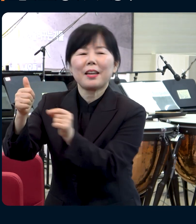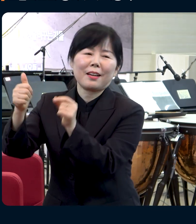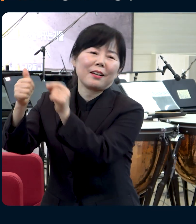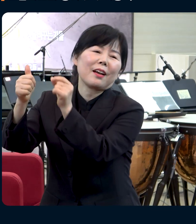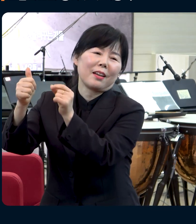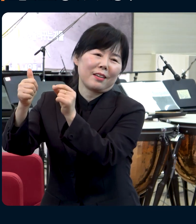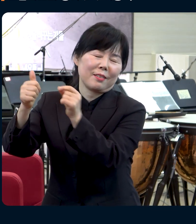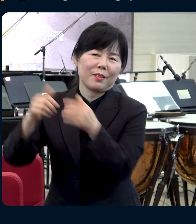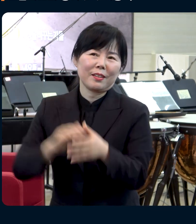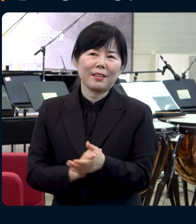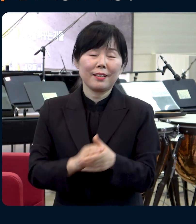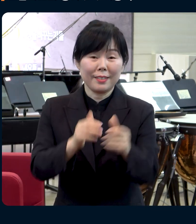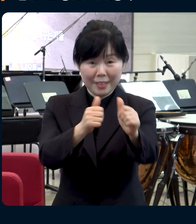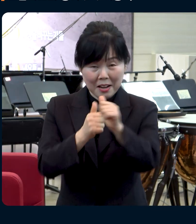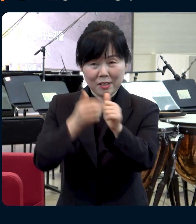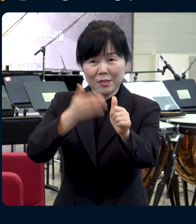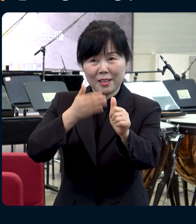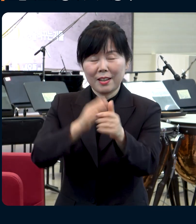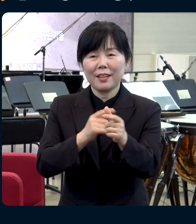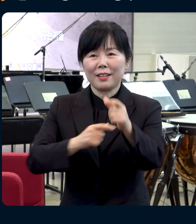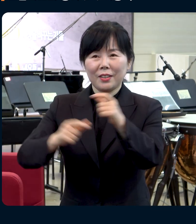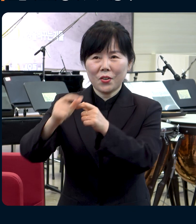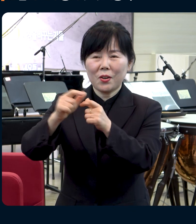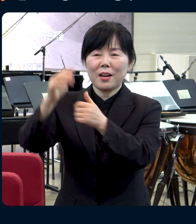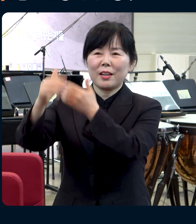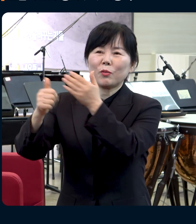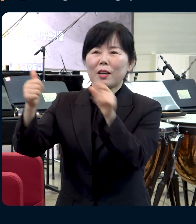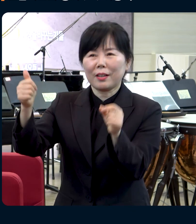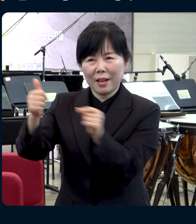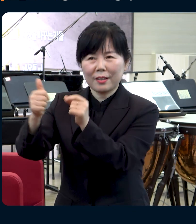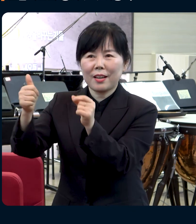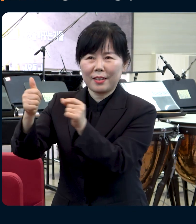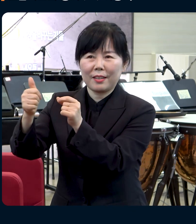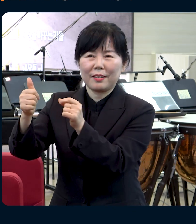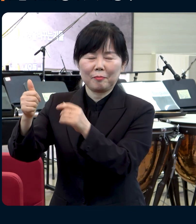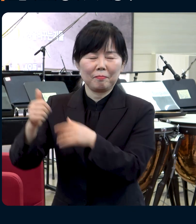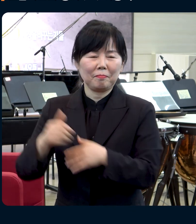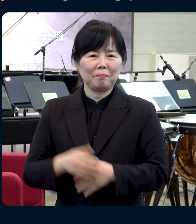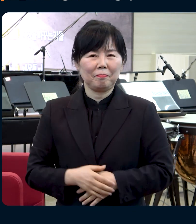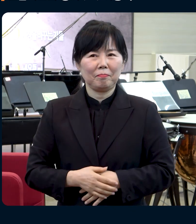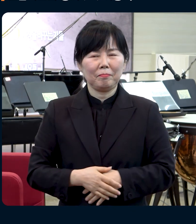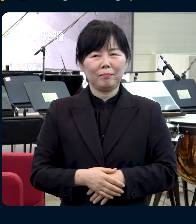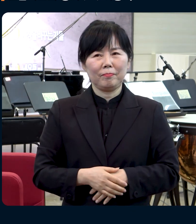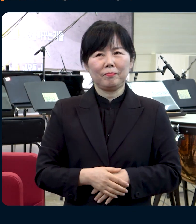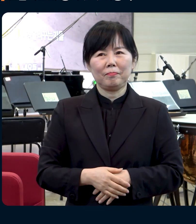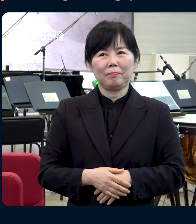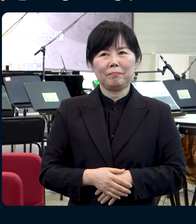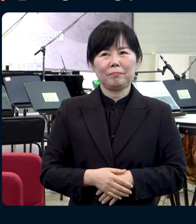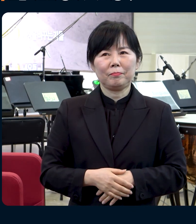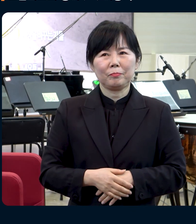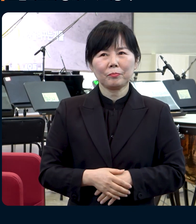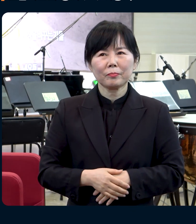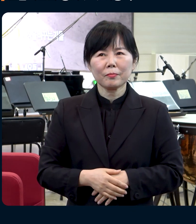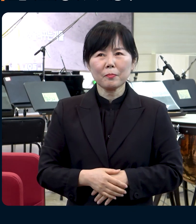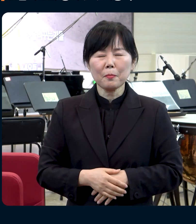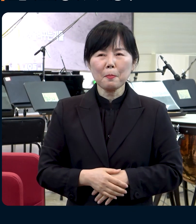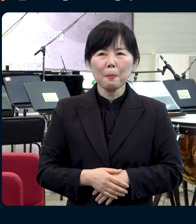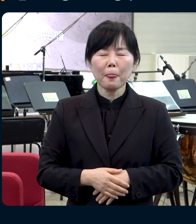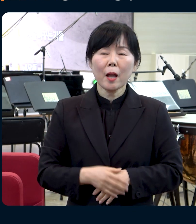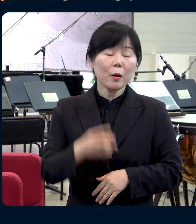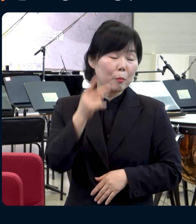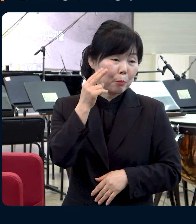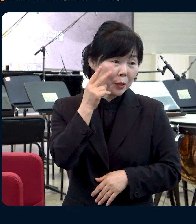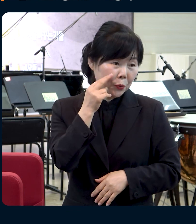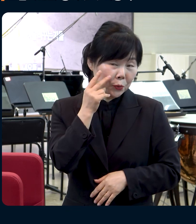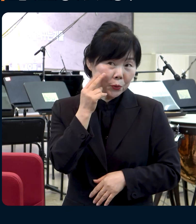우리 같이 한번 따라해볼까요? 시작. 더 하나님께 가까이 가야 합니다. 여러분, 캘리포니아에 가면요